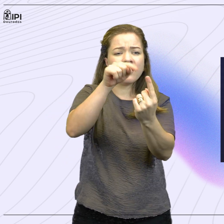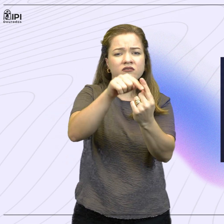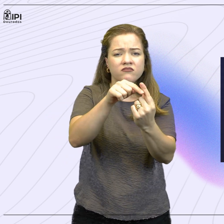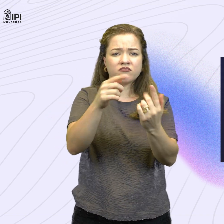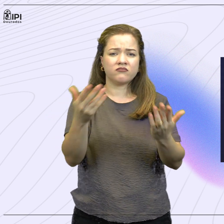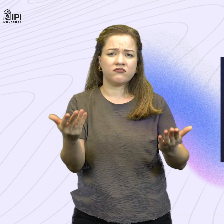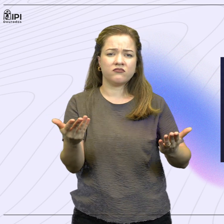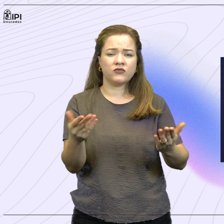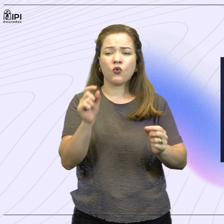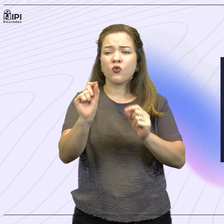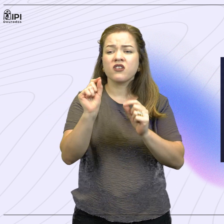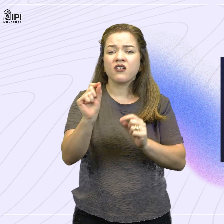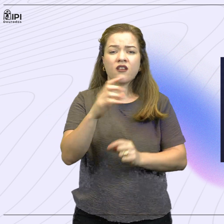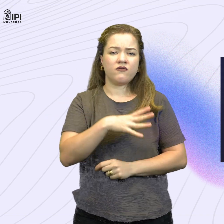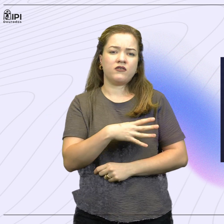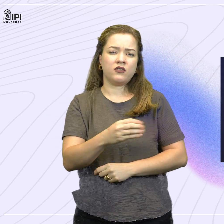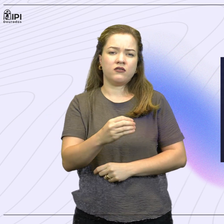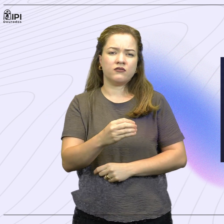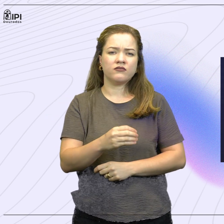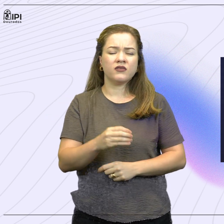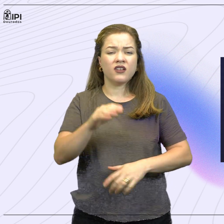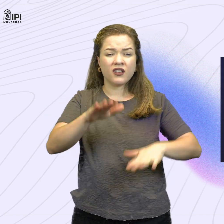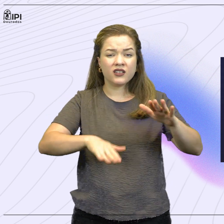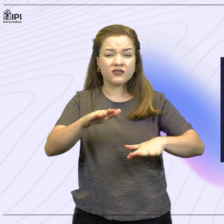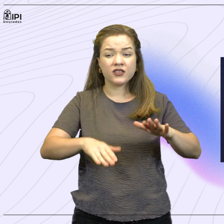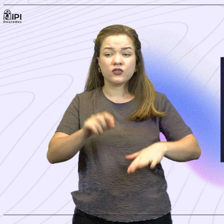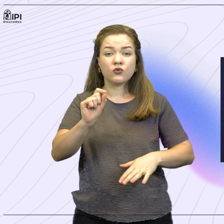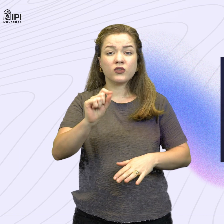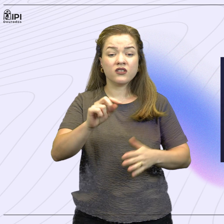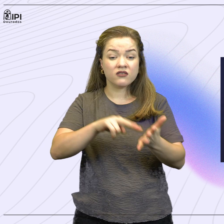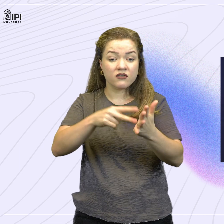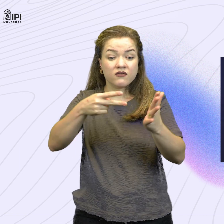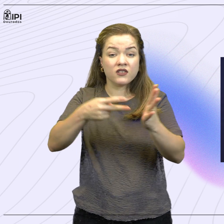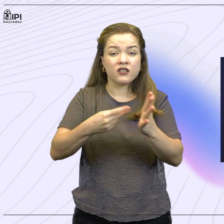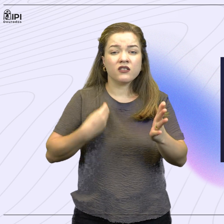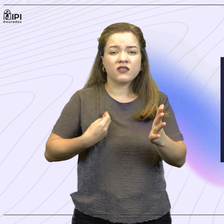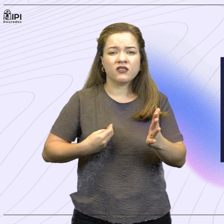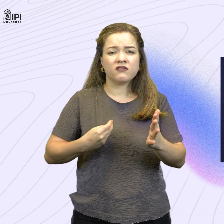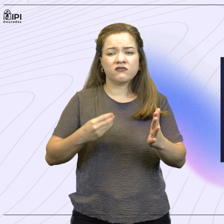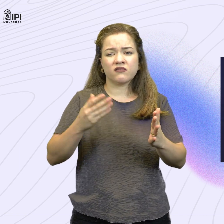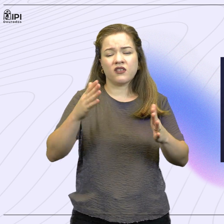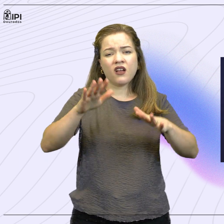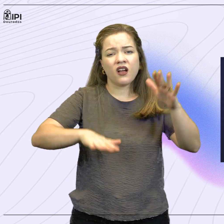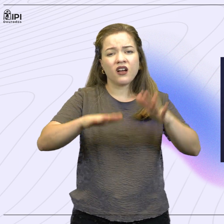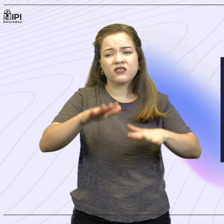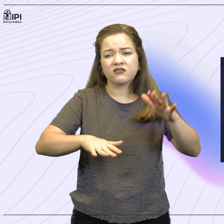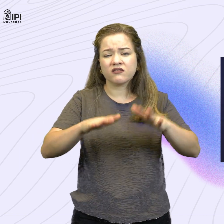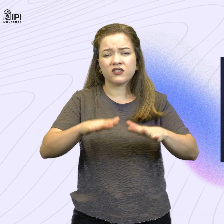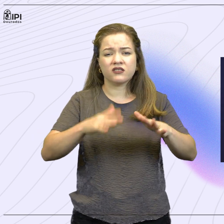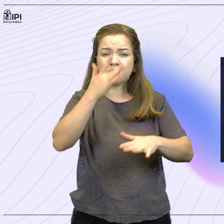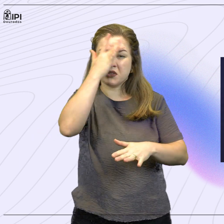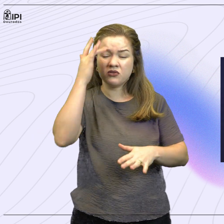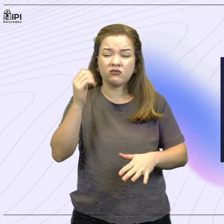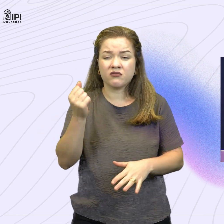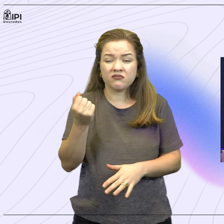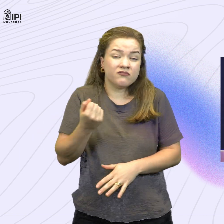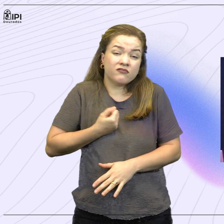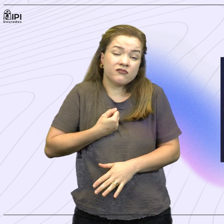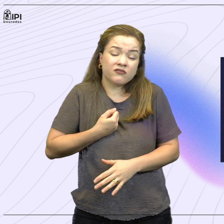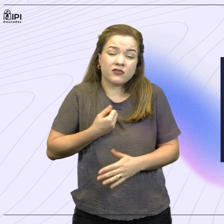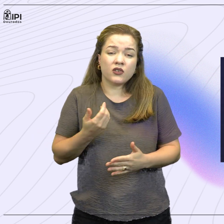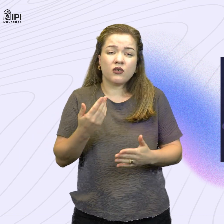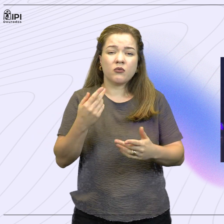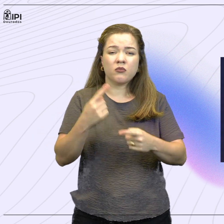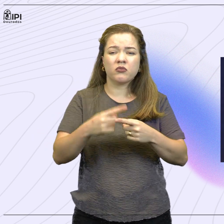temos perdido o propósito e o sentido da vida, e as pessoas têm tirado a sua própria existência, a sua própria vida, porque